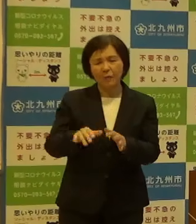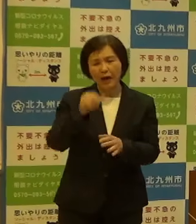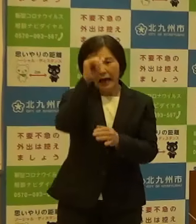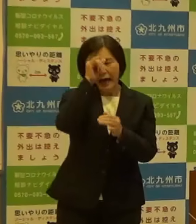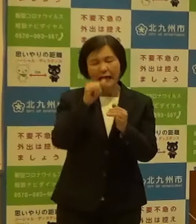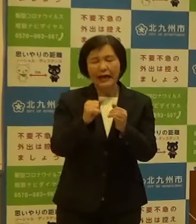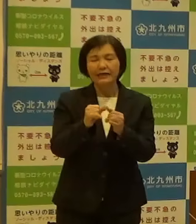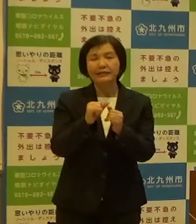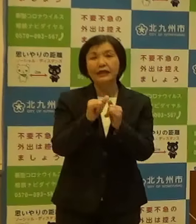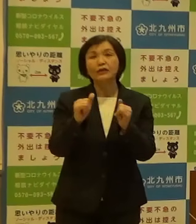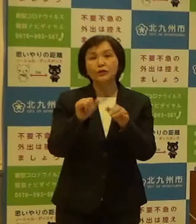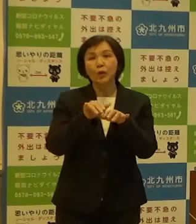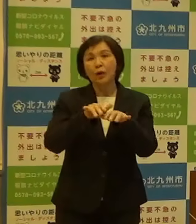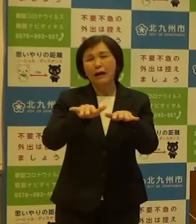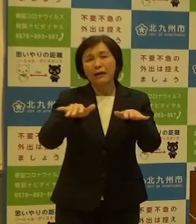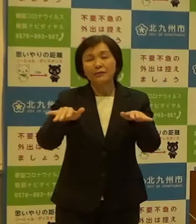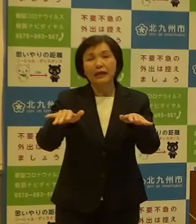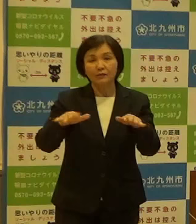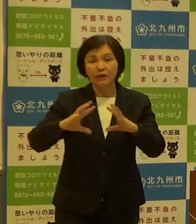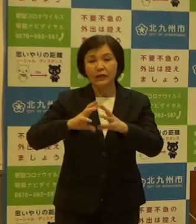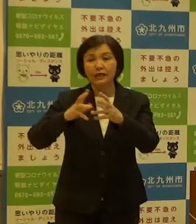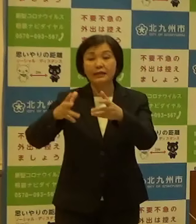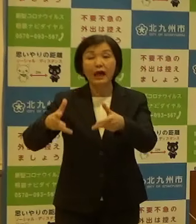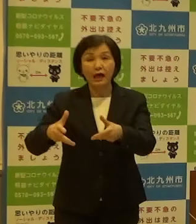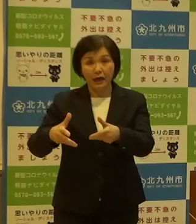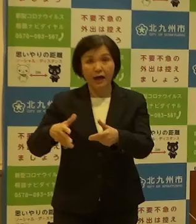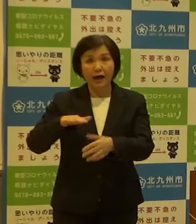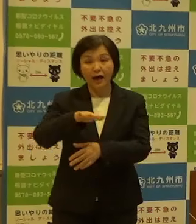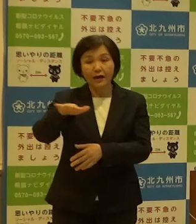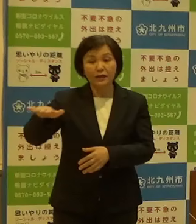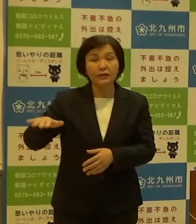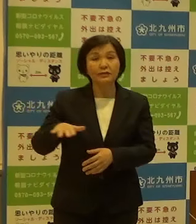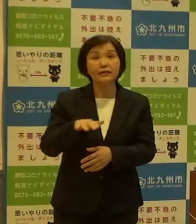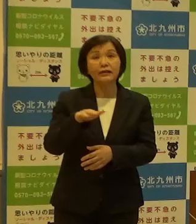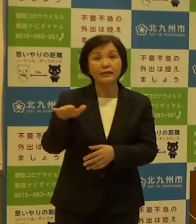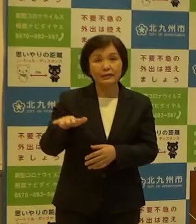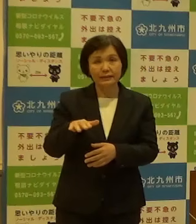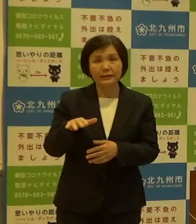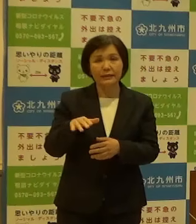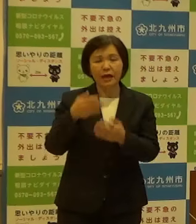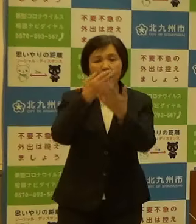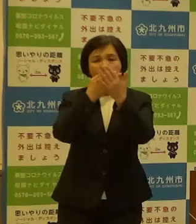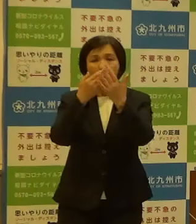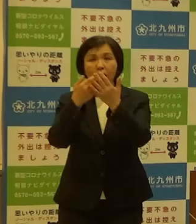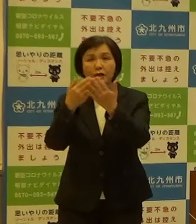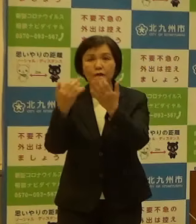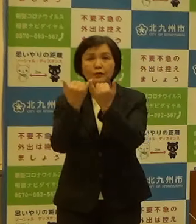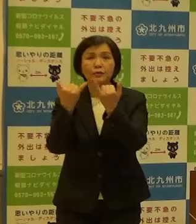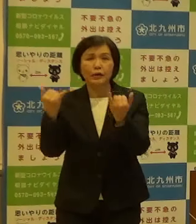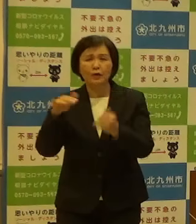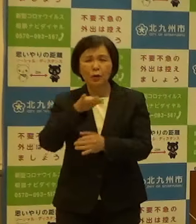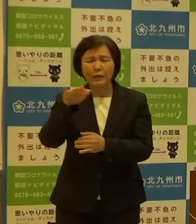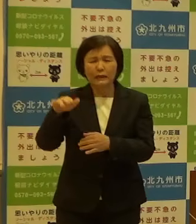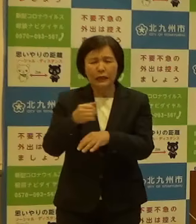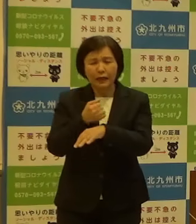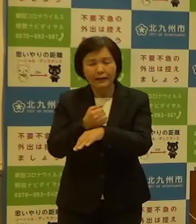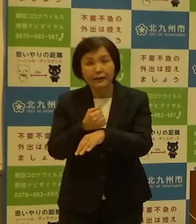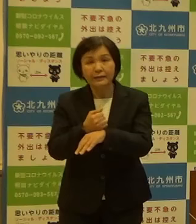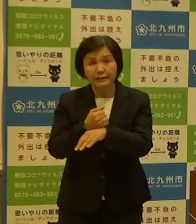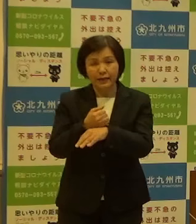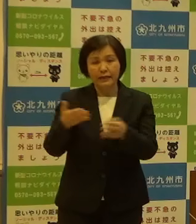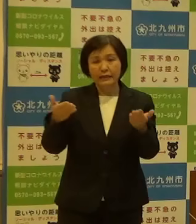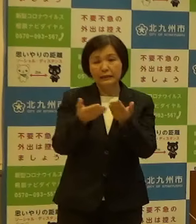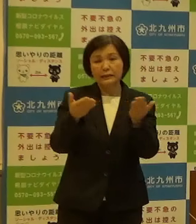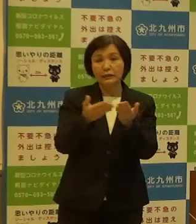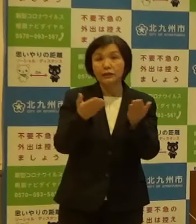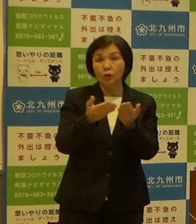して、世界的にアーティストが非常に厳しい。それは事業を営んでいる利用者に加えて